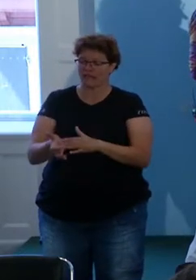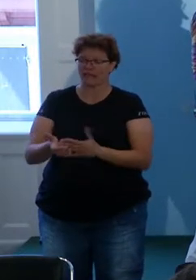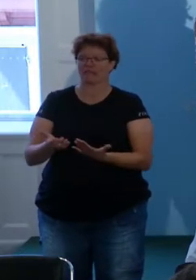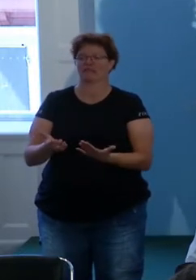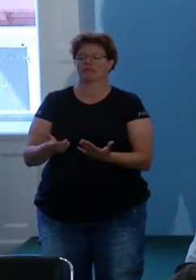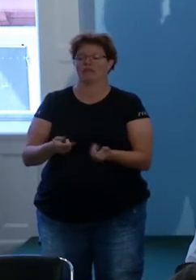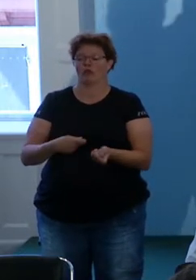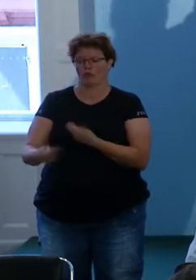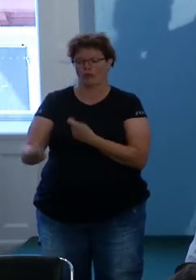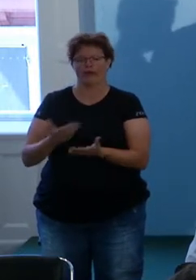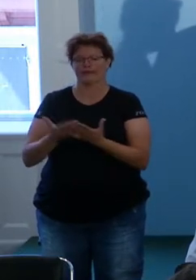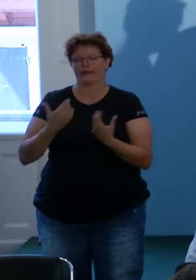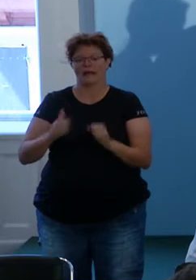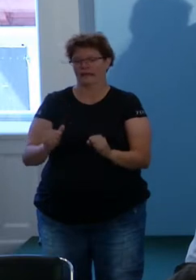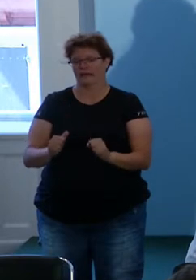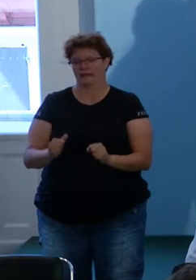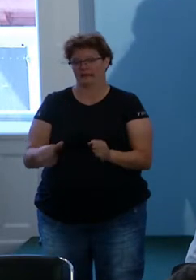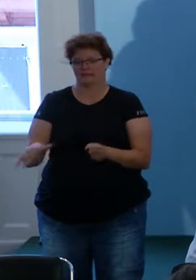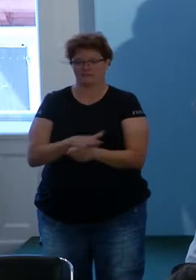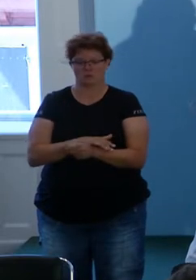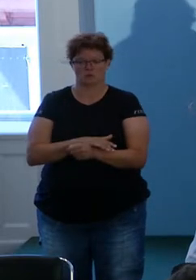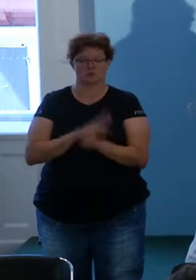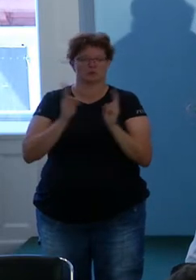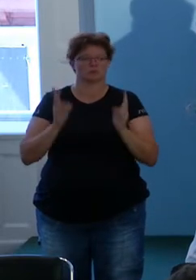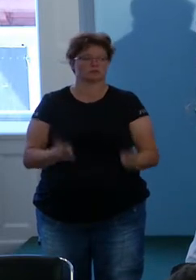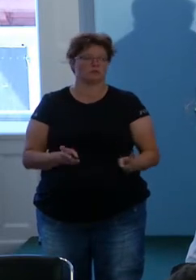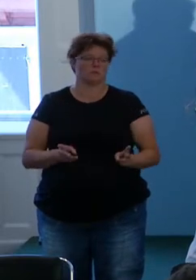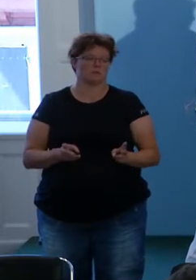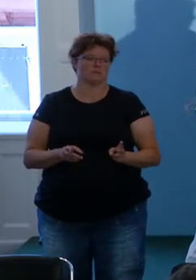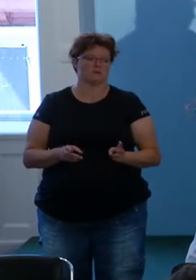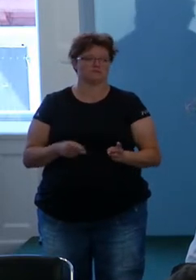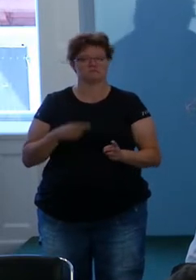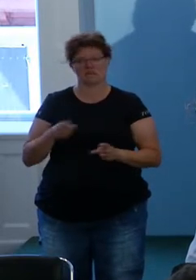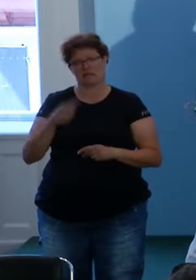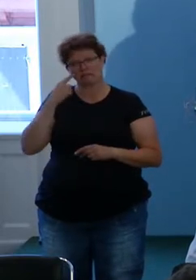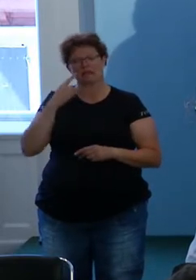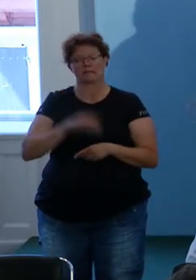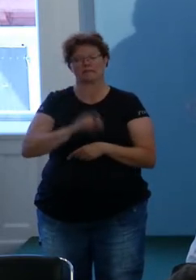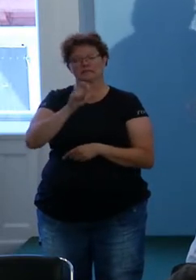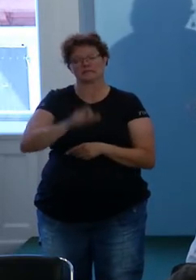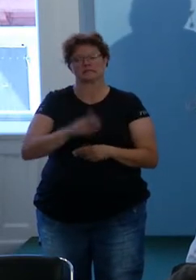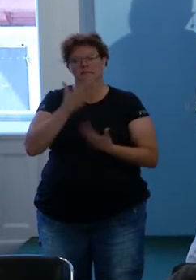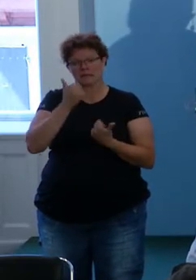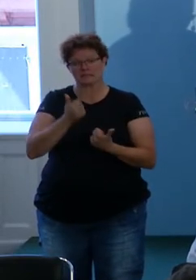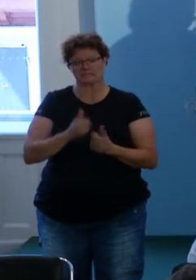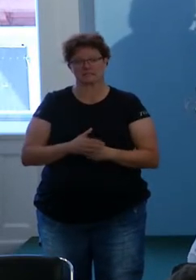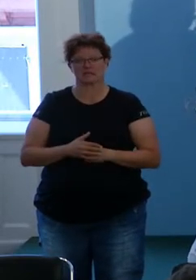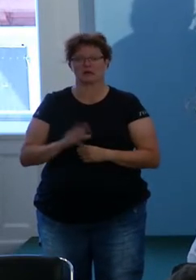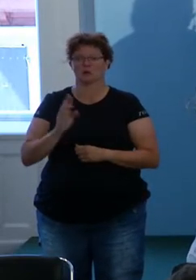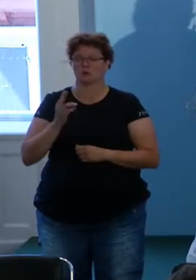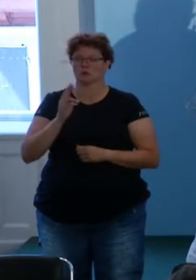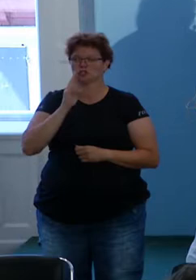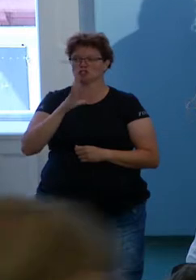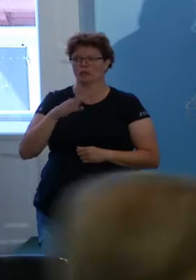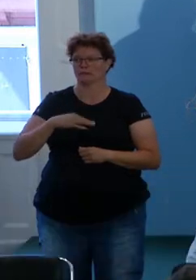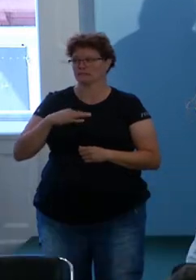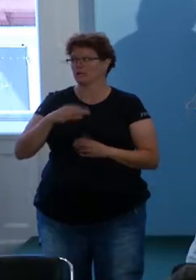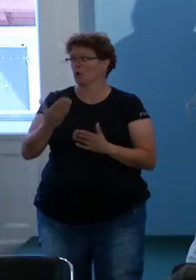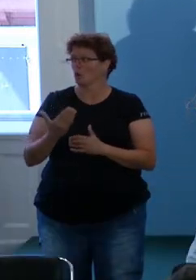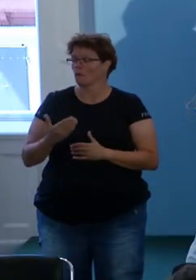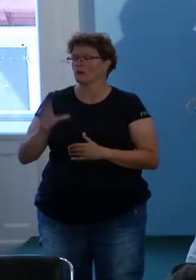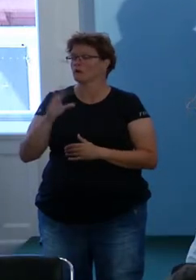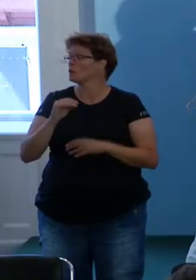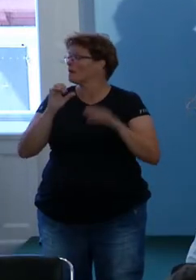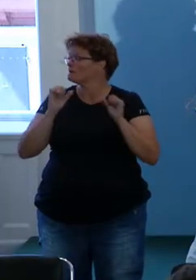senfärdiga och kanske inte agerat helt så i det man kan tycka patientens bästa. Så jag tror att nu när de nya läkemedlen kommer så måste